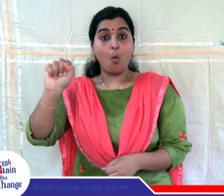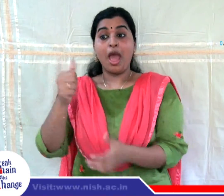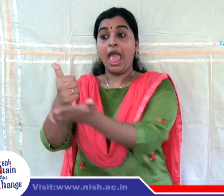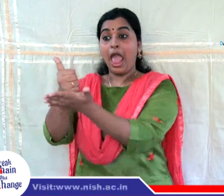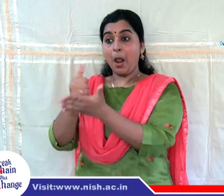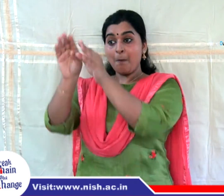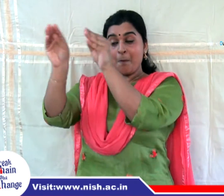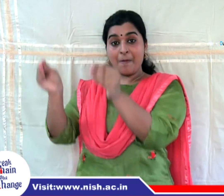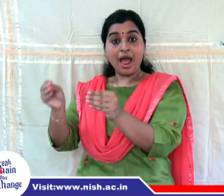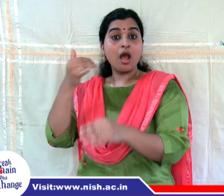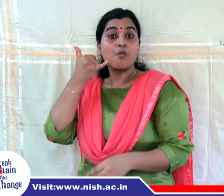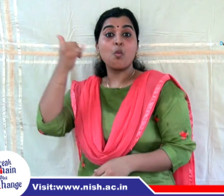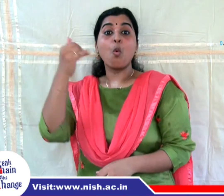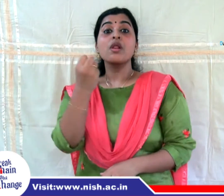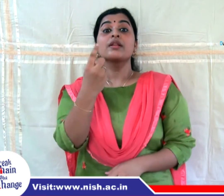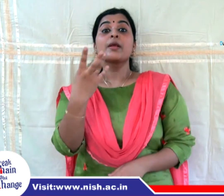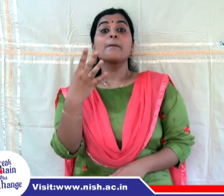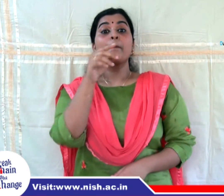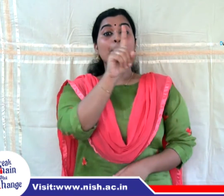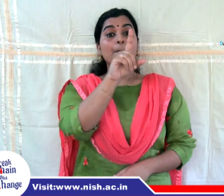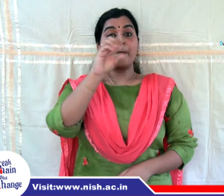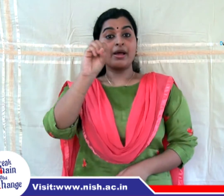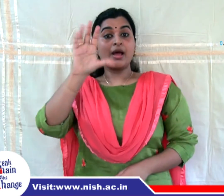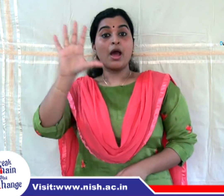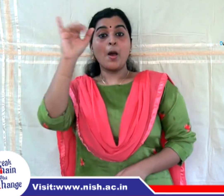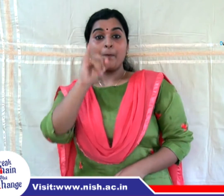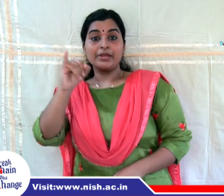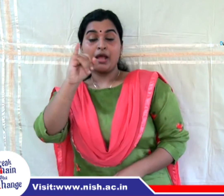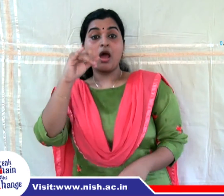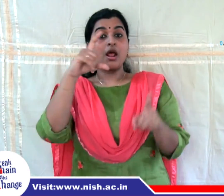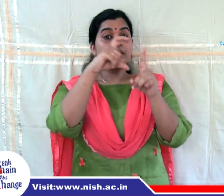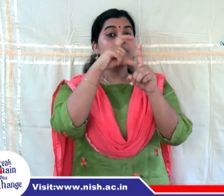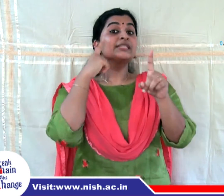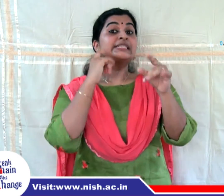ദിശ എന്ന 1056 നമ്പറിൽ വിളിച്ചു പറയണം.